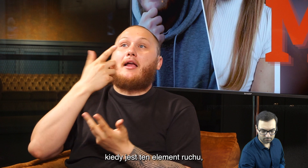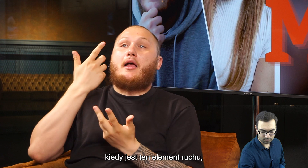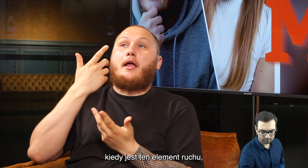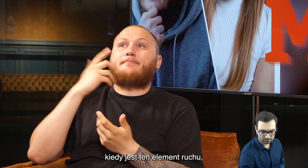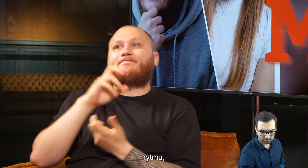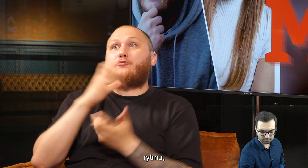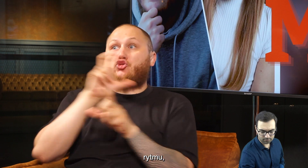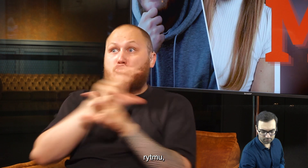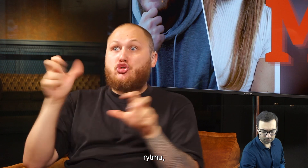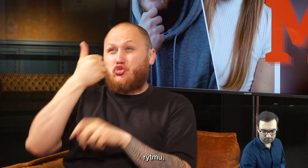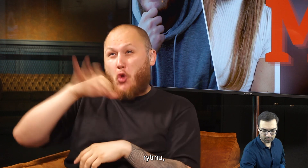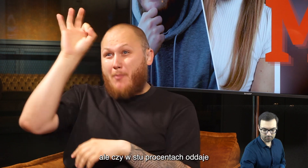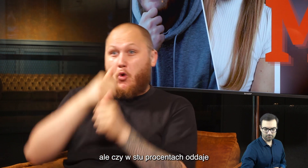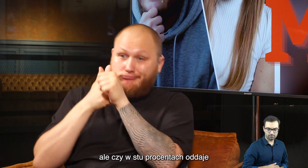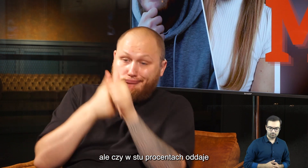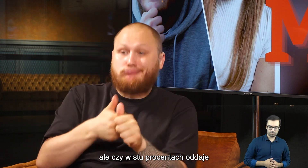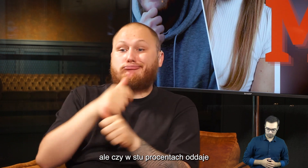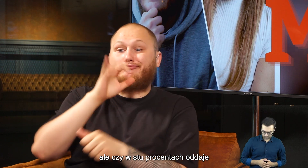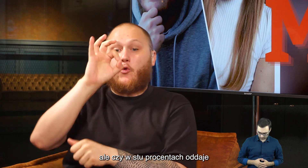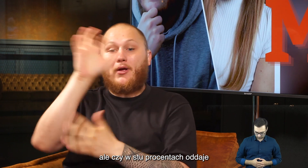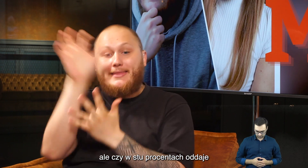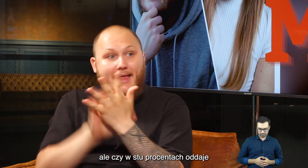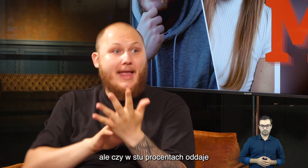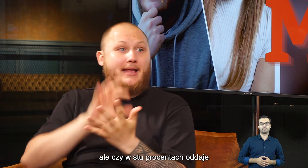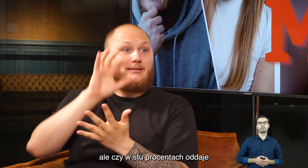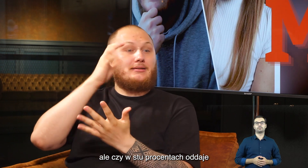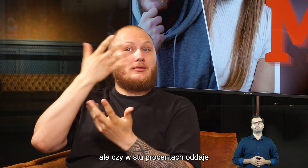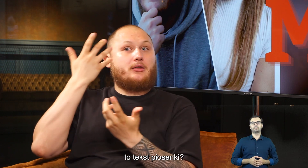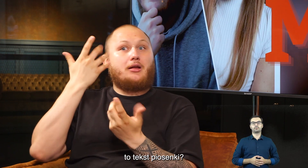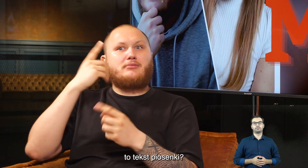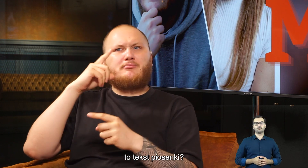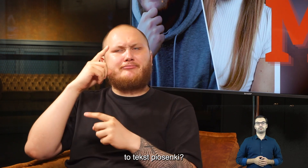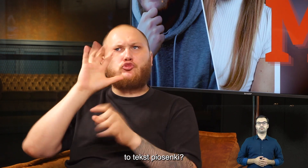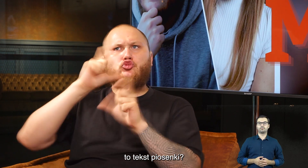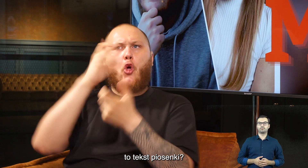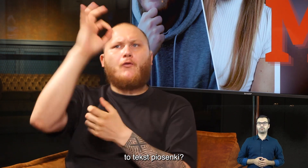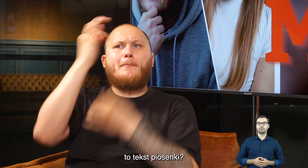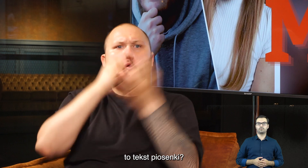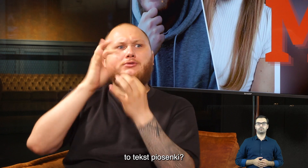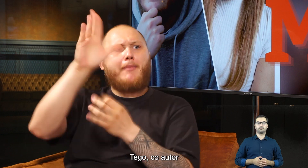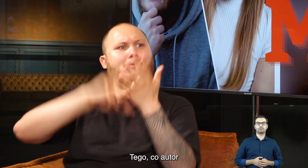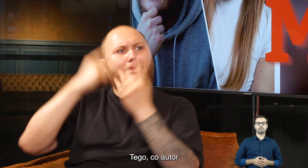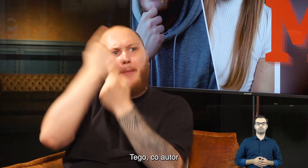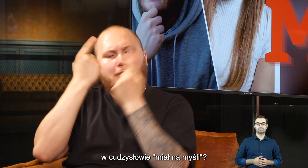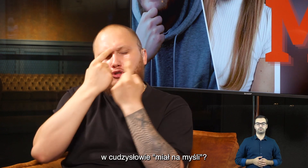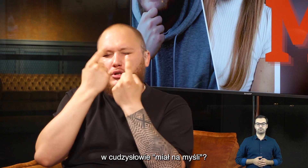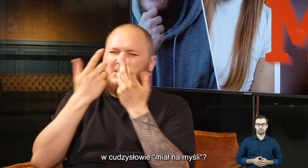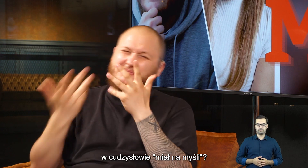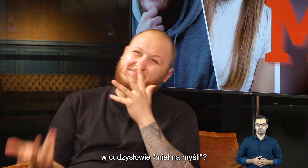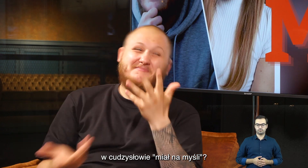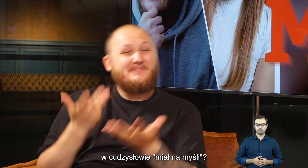ruchu, rytmu, ale czy w 100% oddaje to tekst piosenki, tego